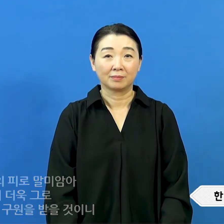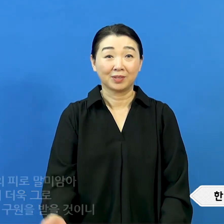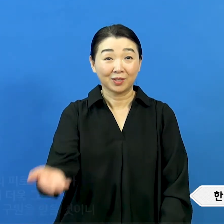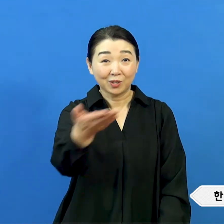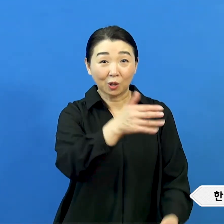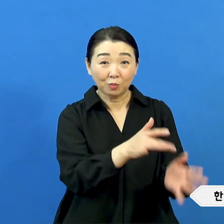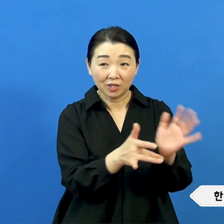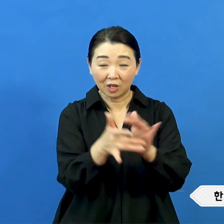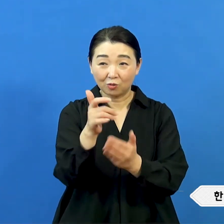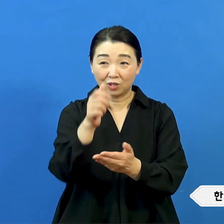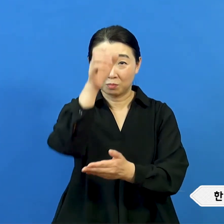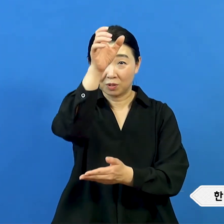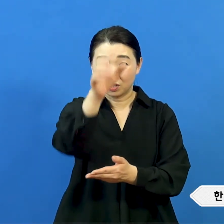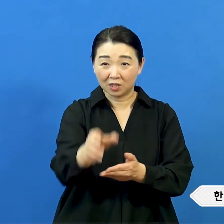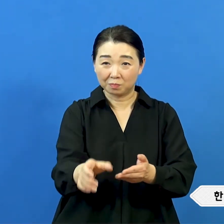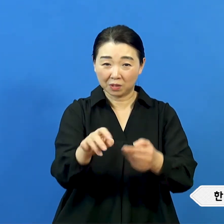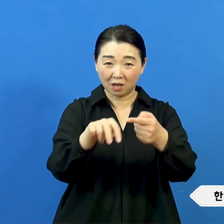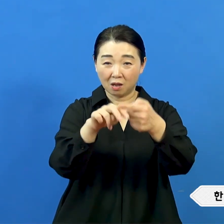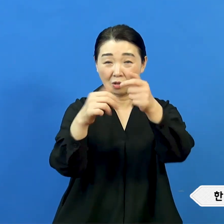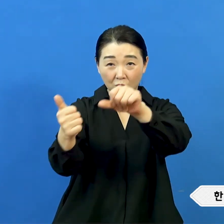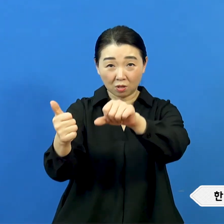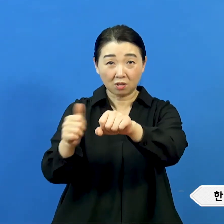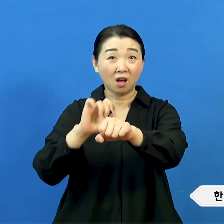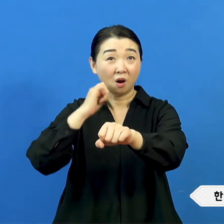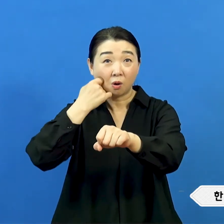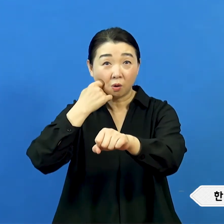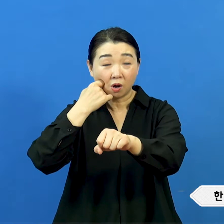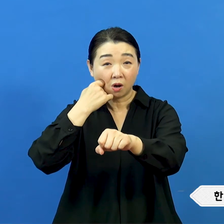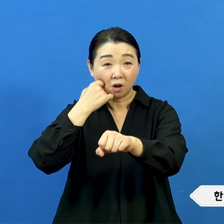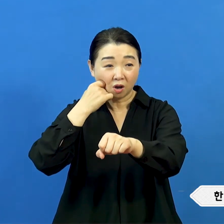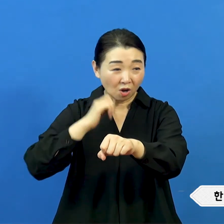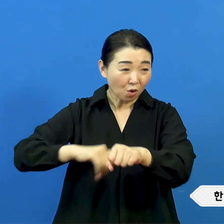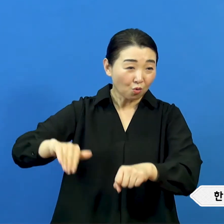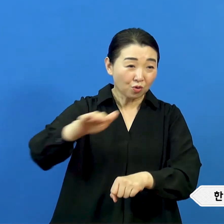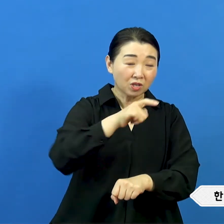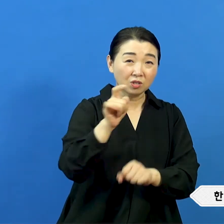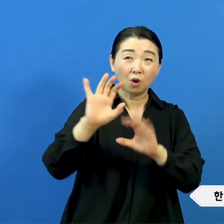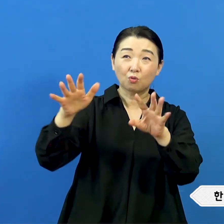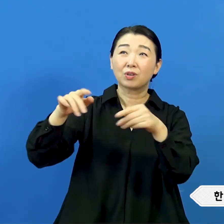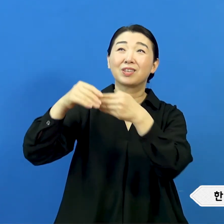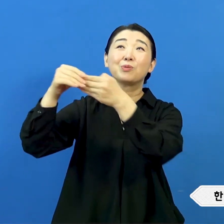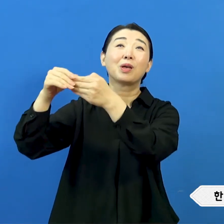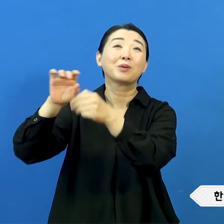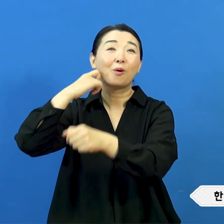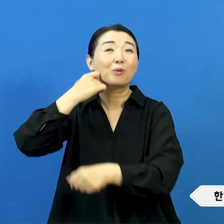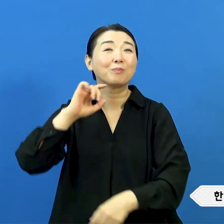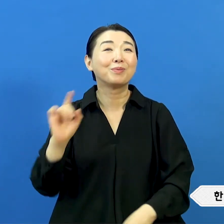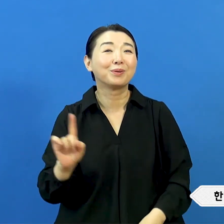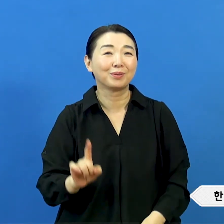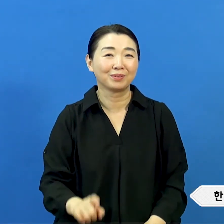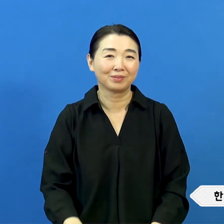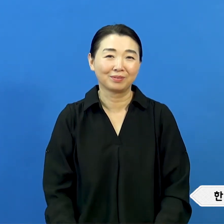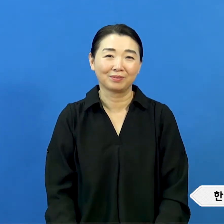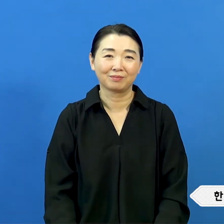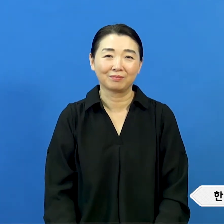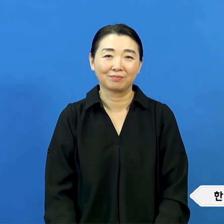예수님을 십자가에서 돌아가시게 하는 것이 어렵습니까? 우리를 천국으로 인도하는 것이 어렵습니까?